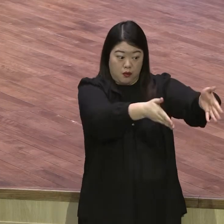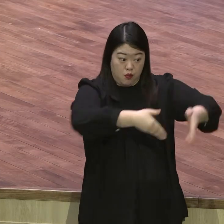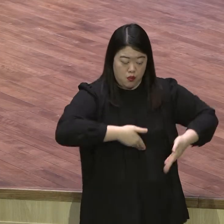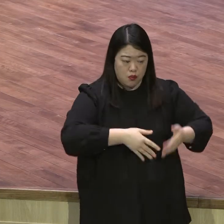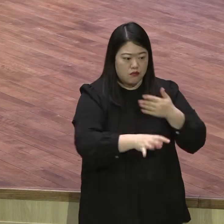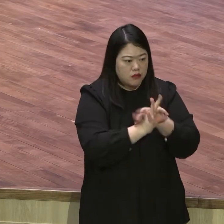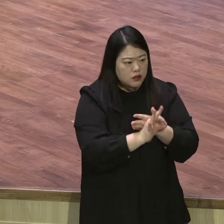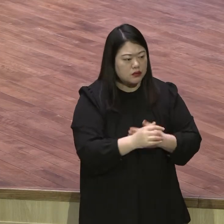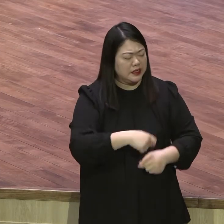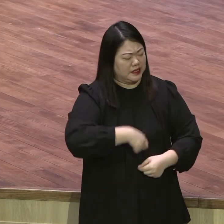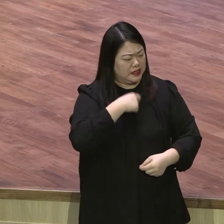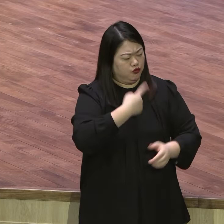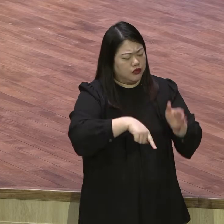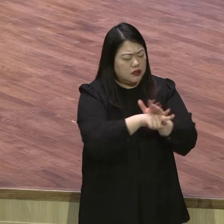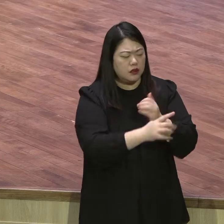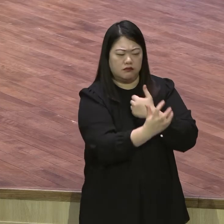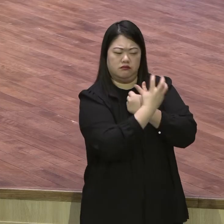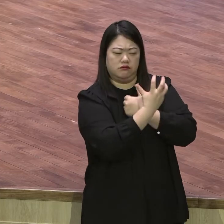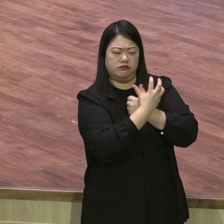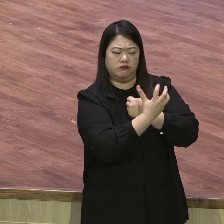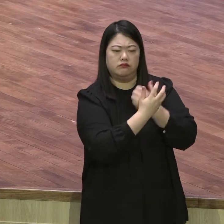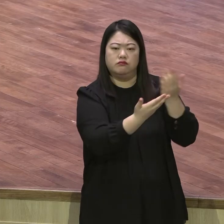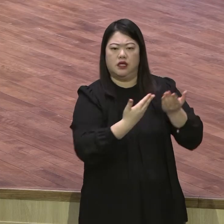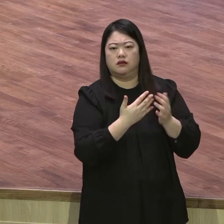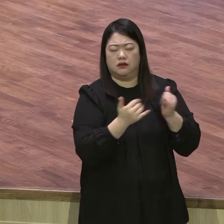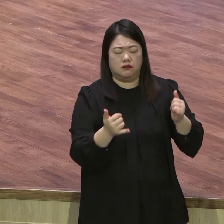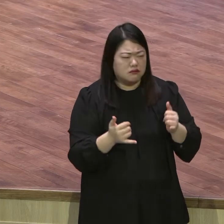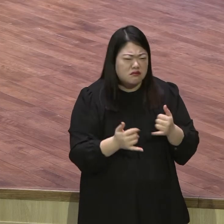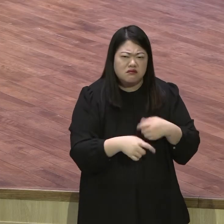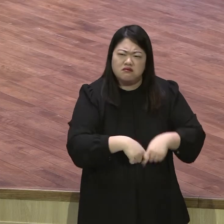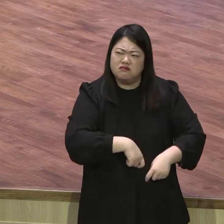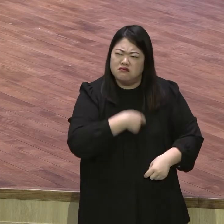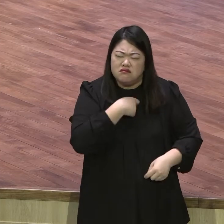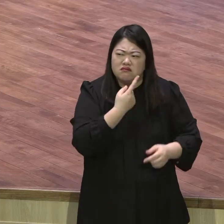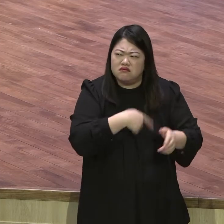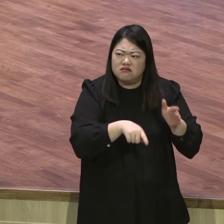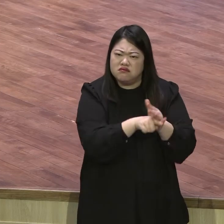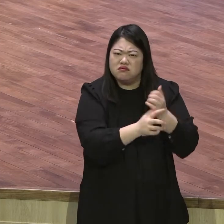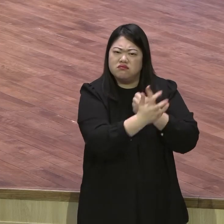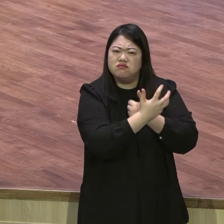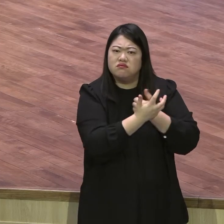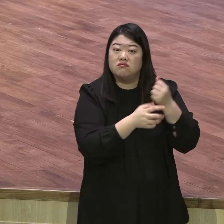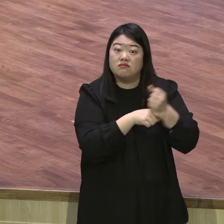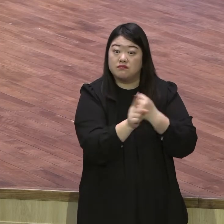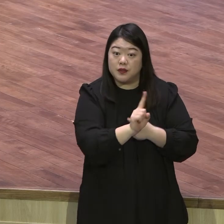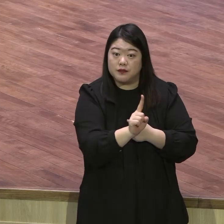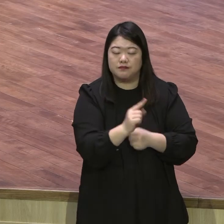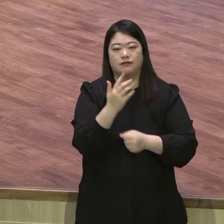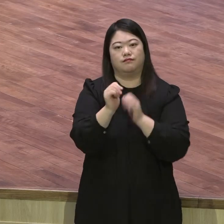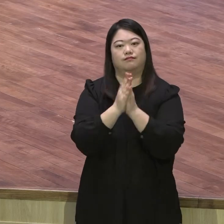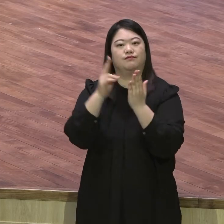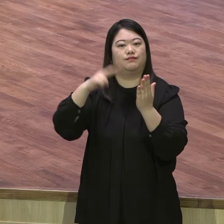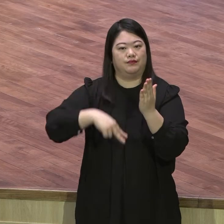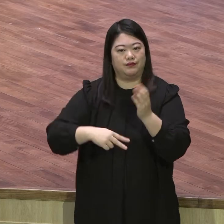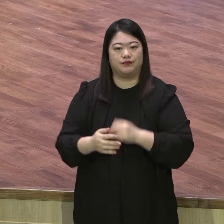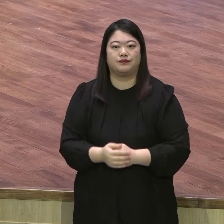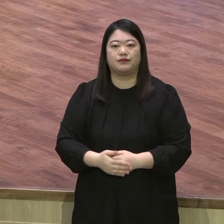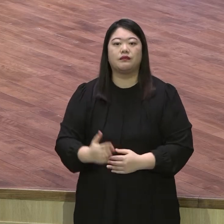그렇다면 의를 위하여 박해를 받는다는 것이 무슨 말이냐? 11절입니다. 나로